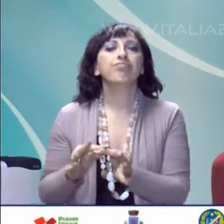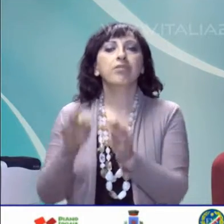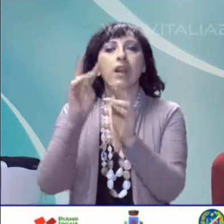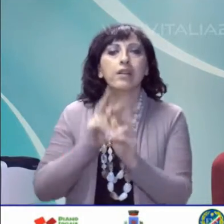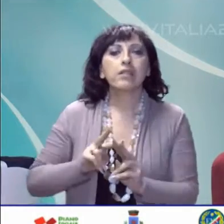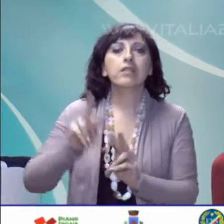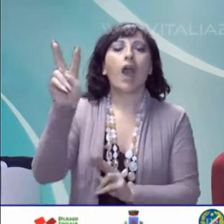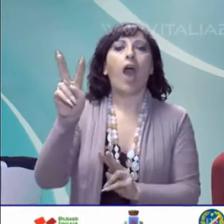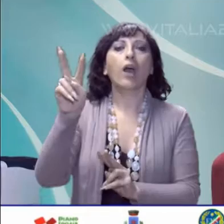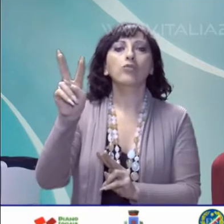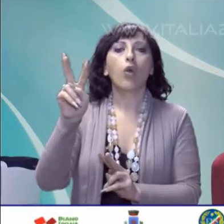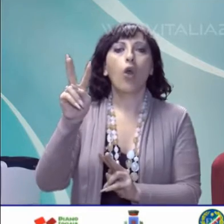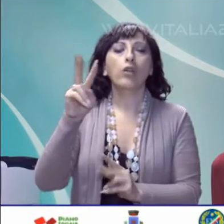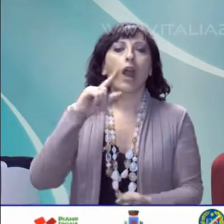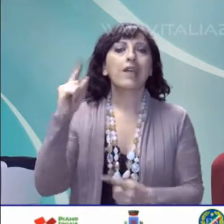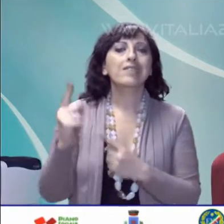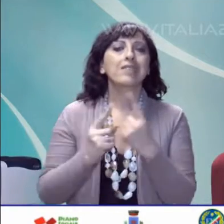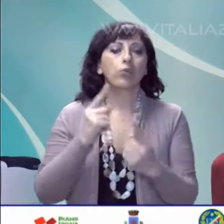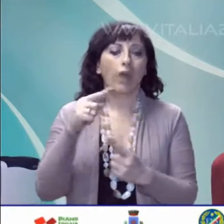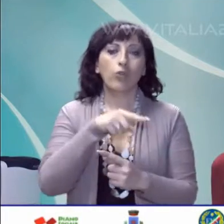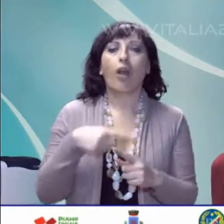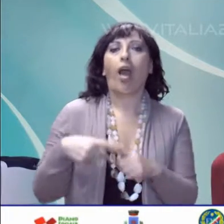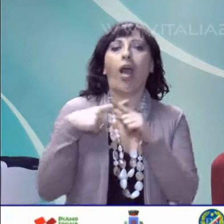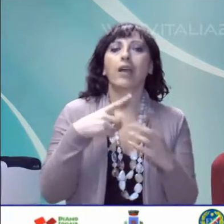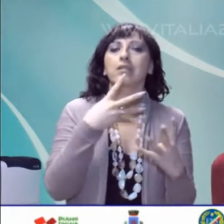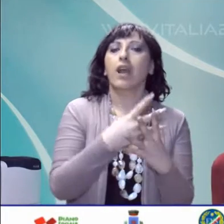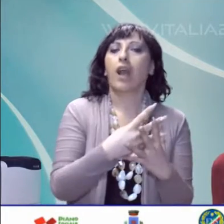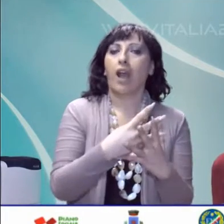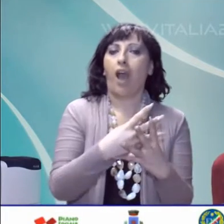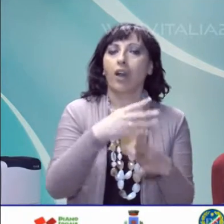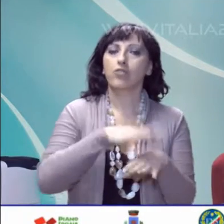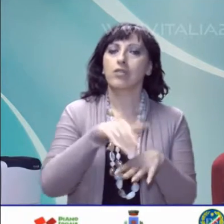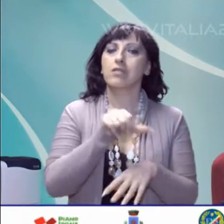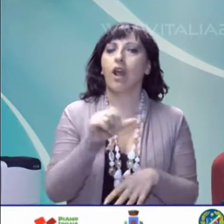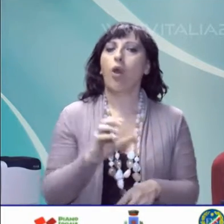nazionale la vicenda dell'ormai ex casa circondariale salese.